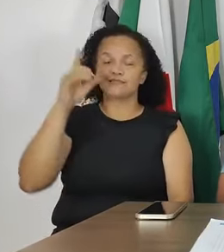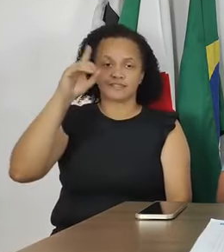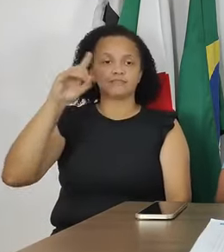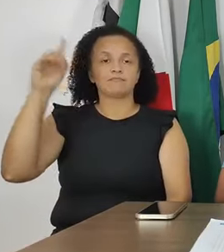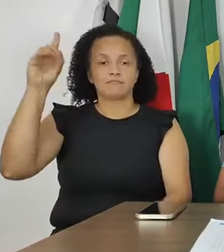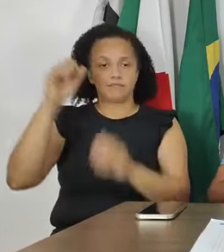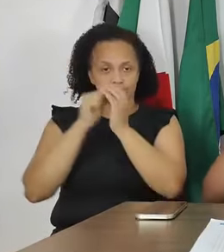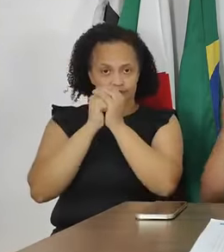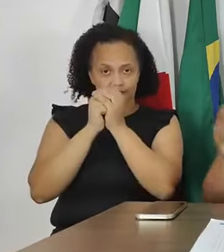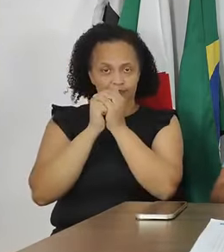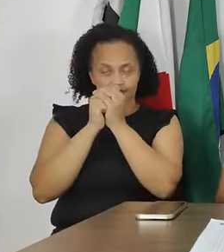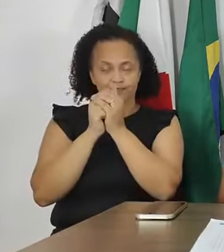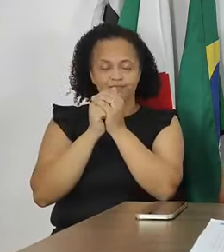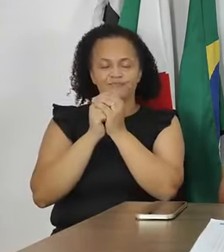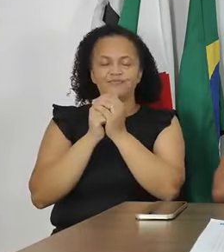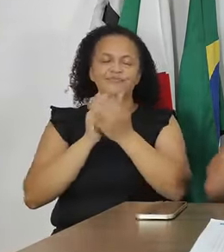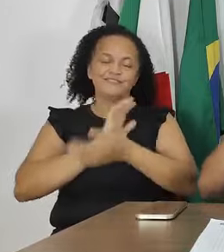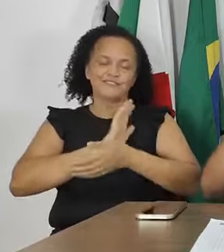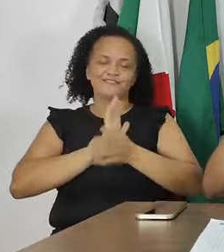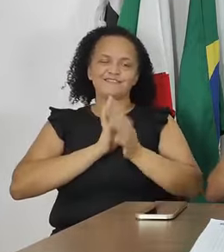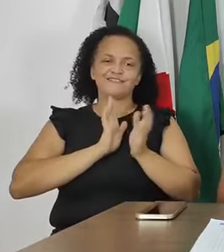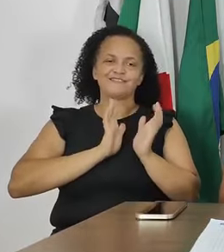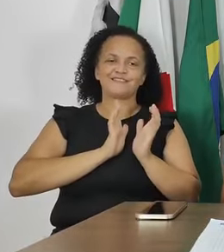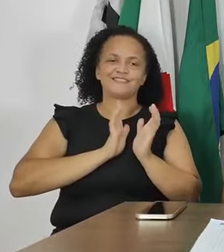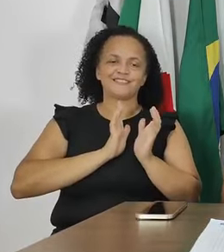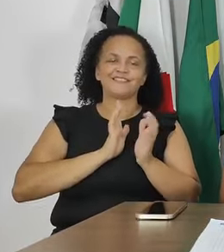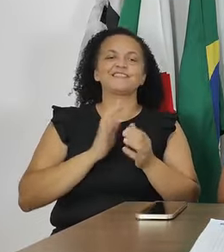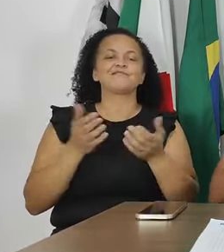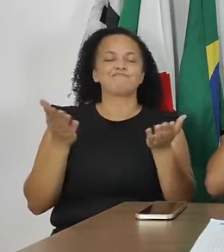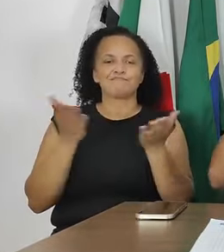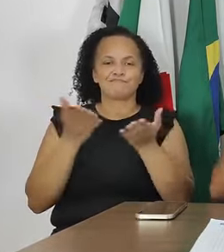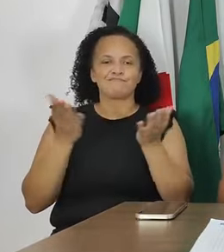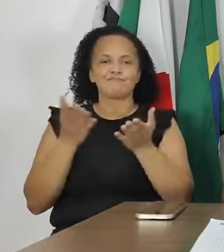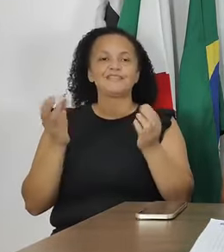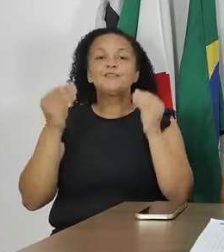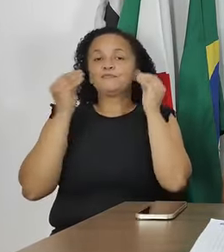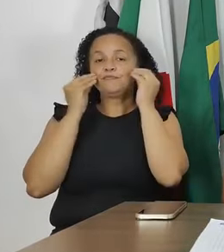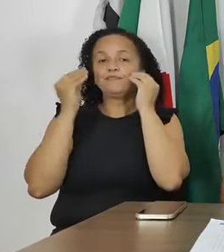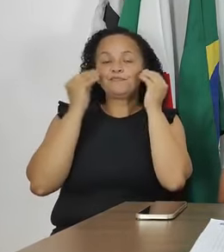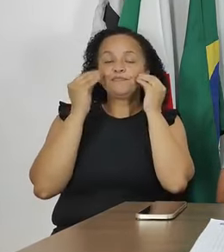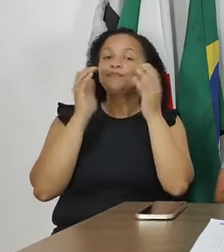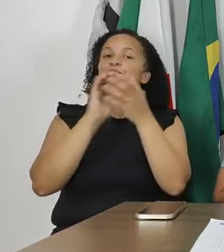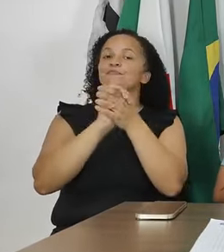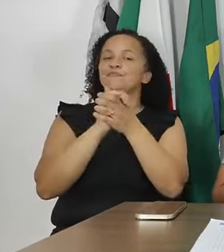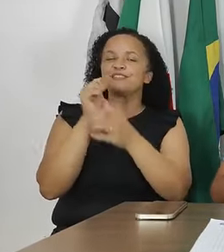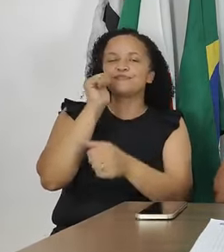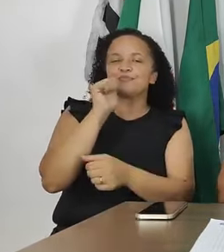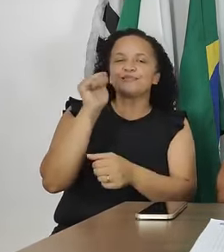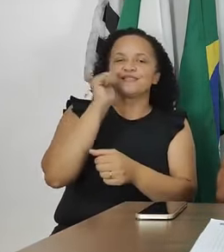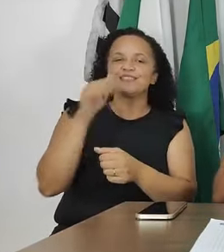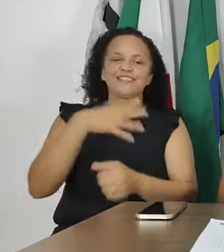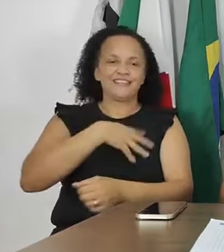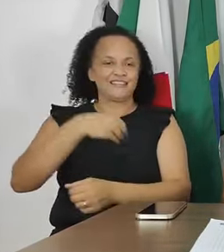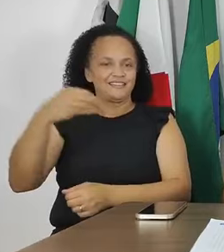Amém? Então abre o teu coração, um beijo para todos vocês, um beijo para minha esposa, para os meus filhos,